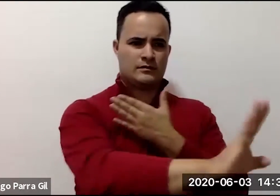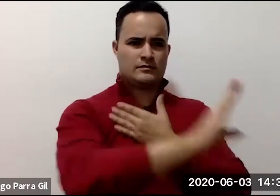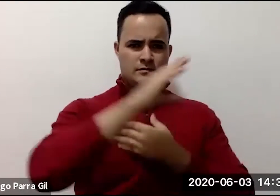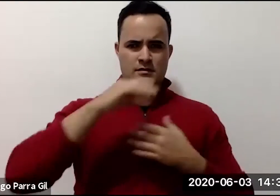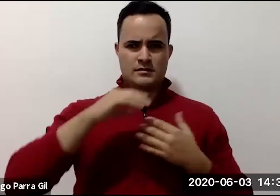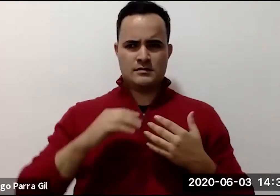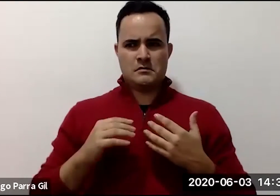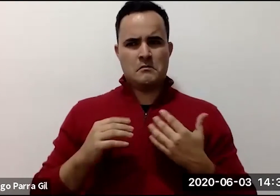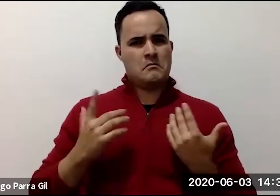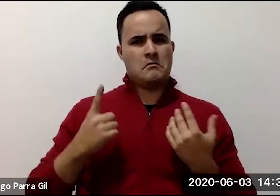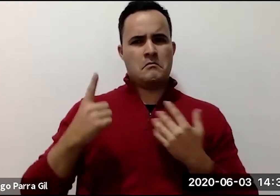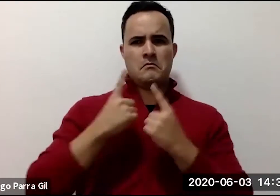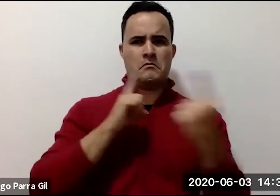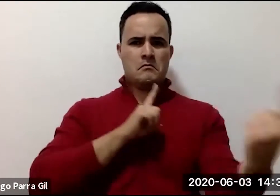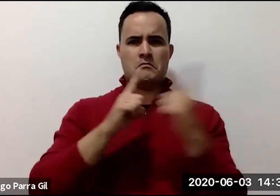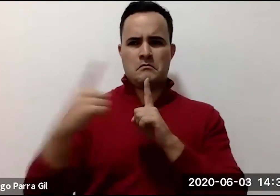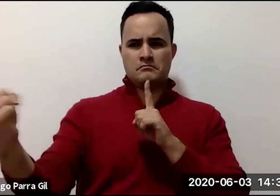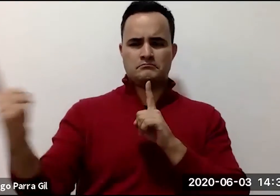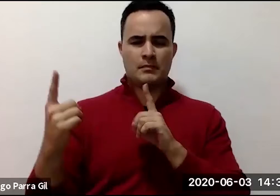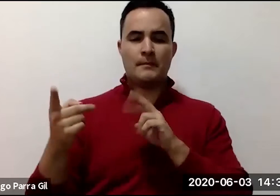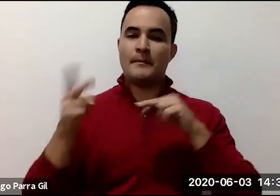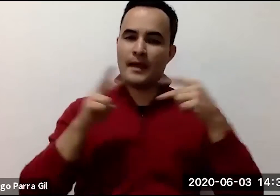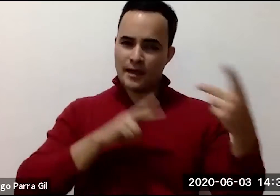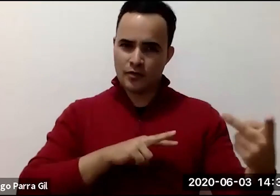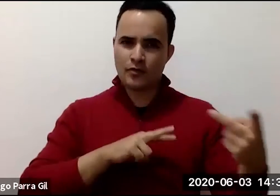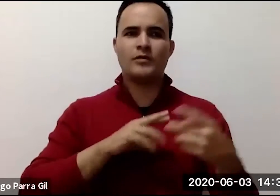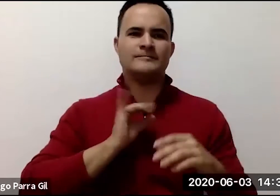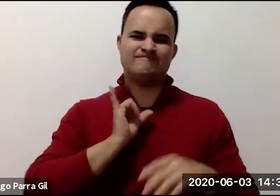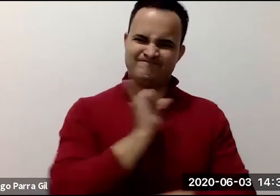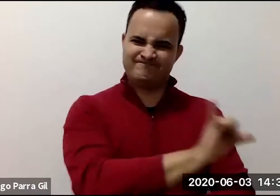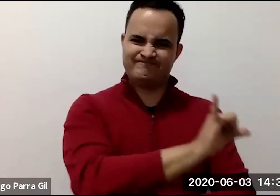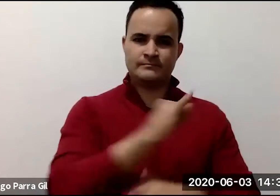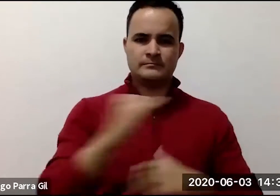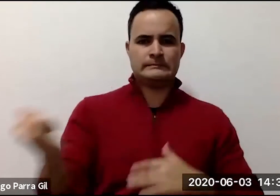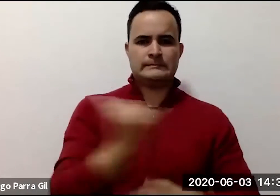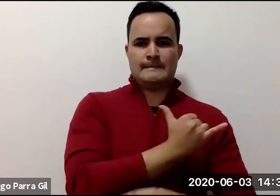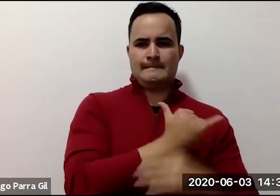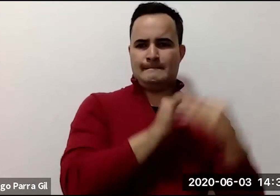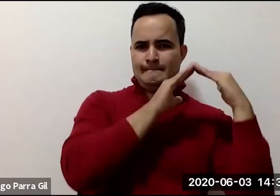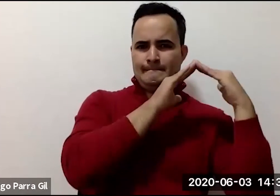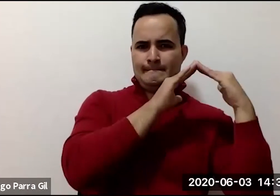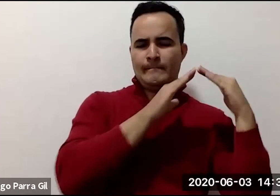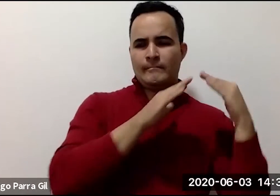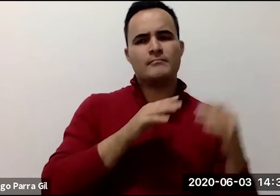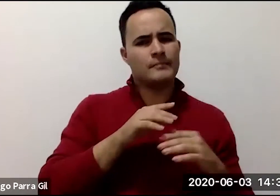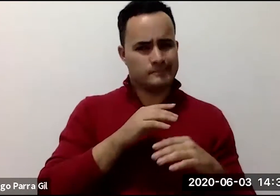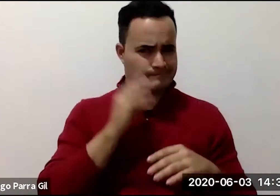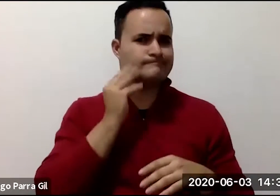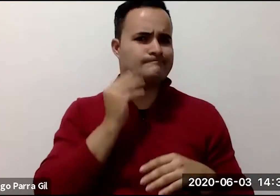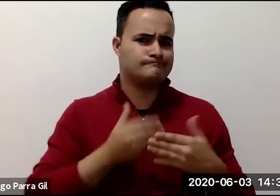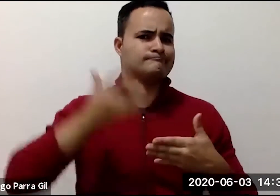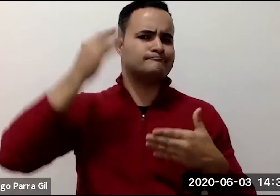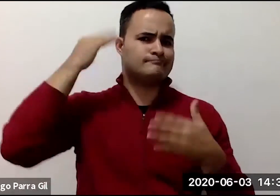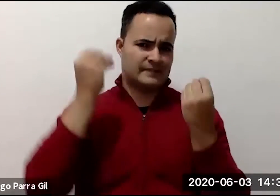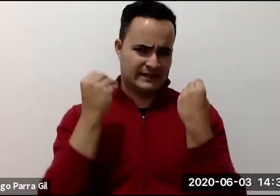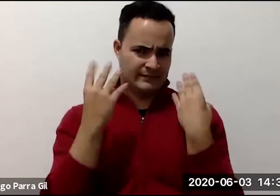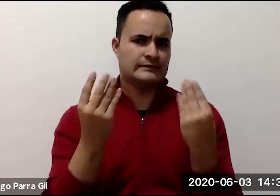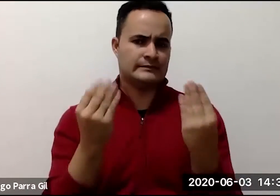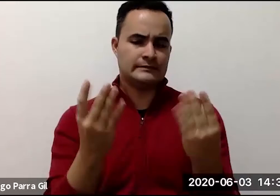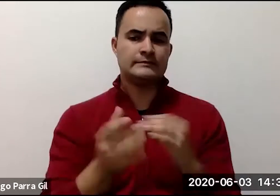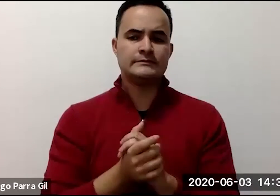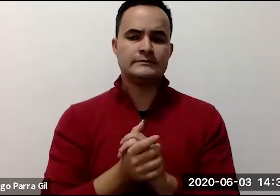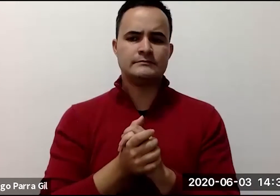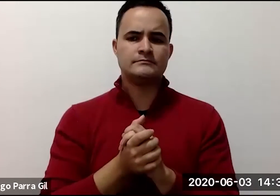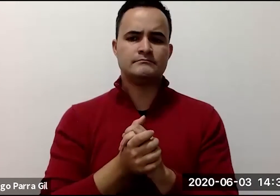confinamientos. Estas inexistencias se pueden comprender si sabemos y reconocemos en cada una de